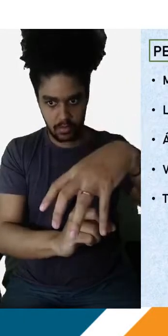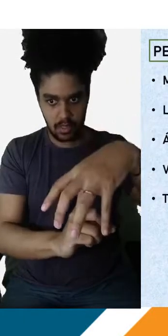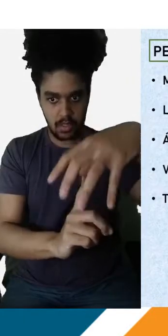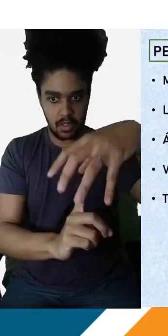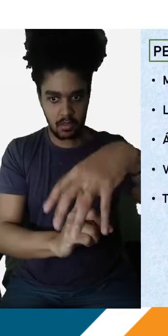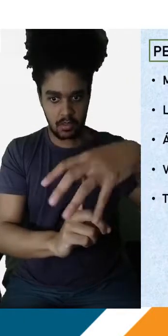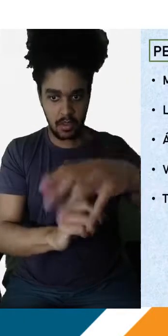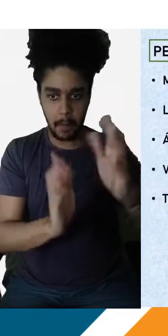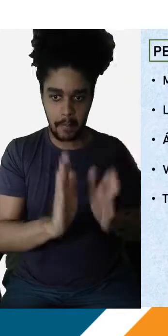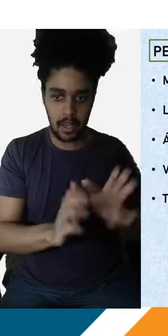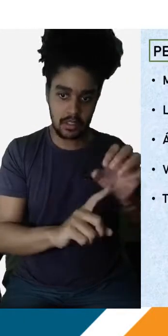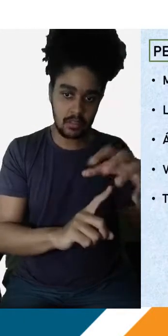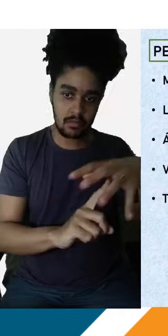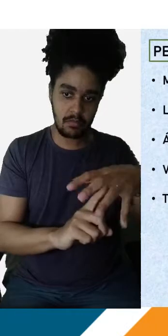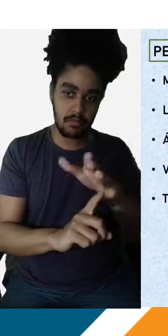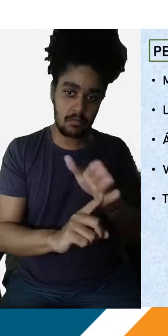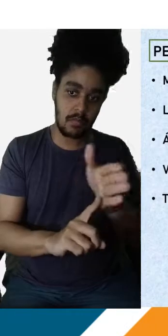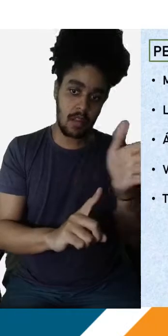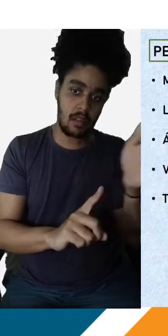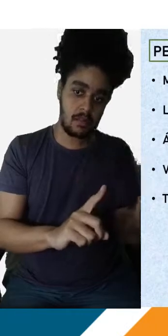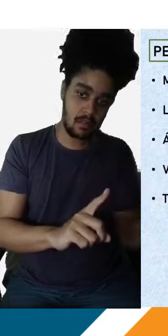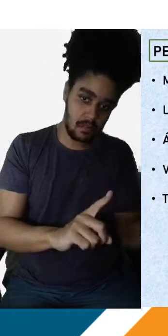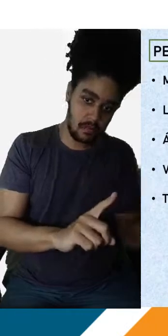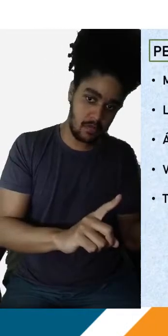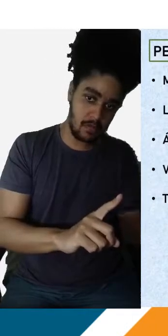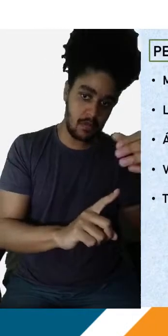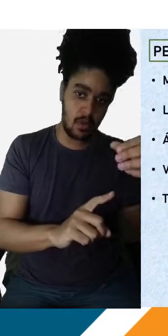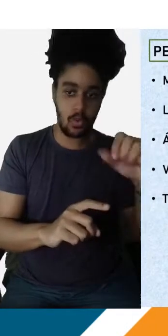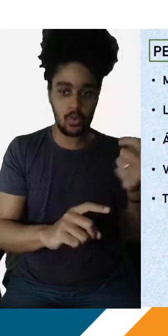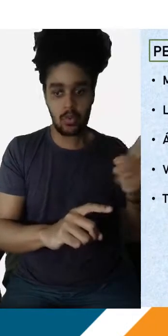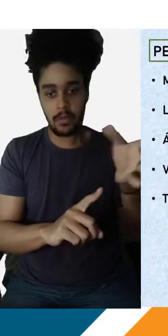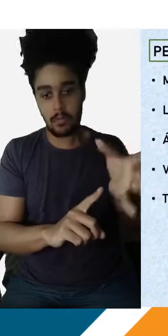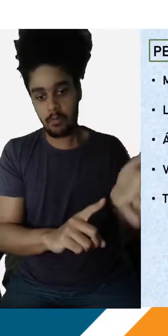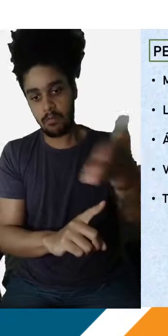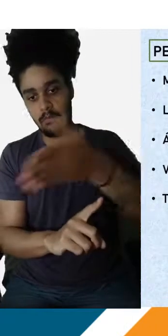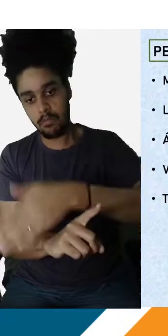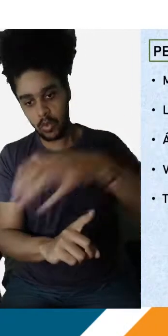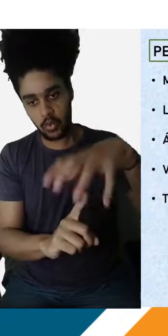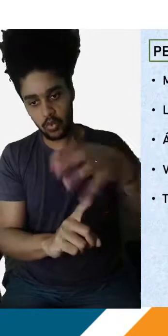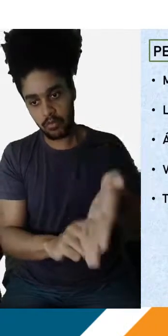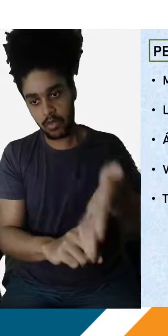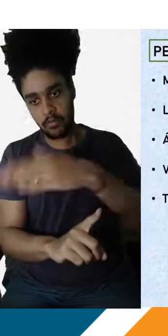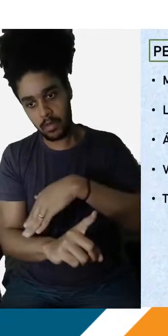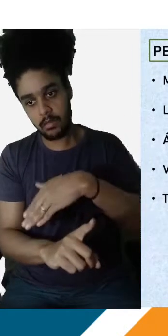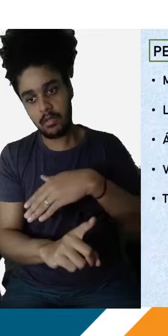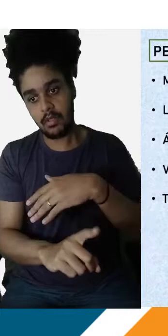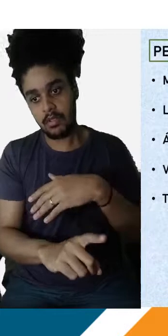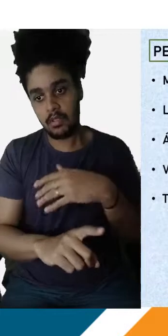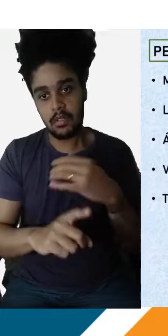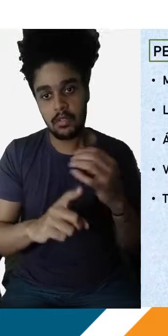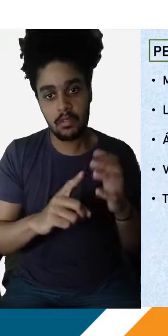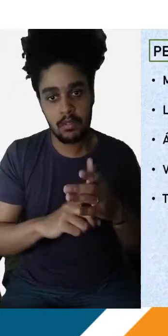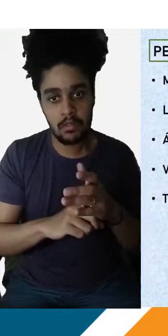parte da água vai cair para o lado direito, outra parte vai cair para o lado esquerdo. Ou seja, verificando